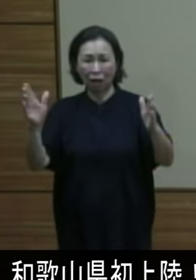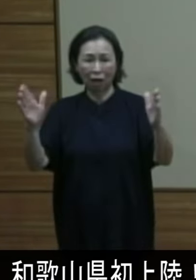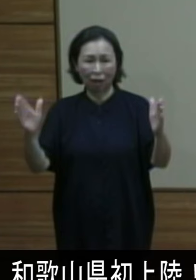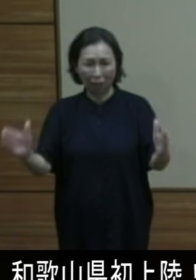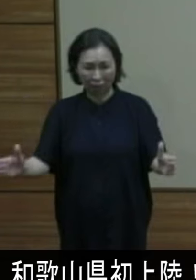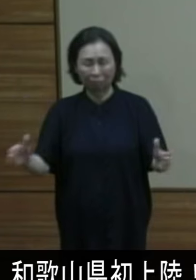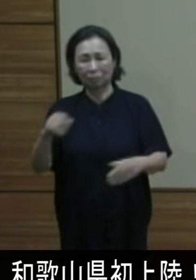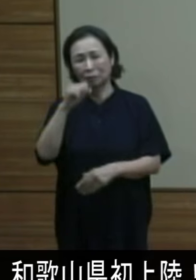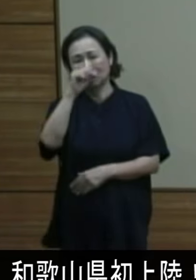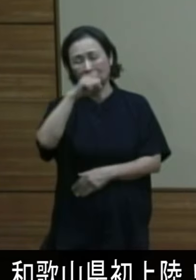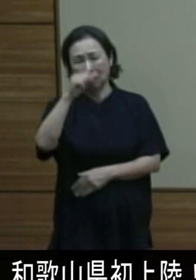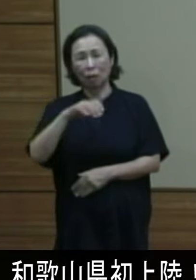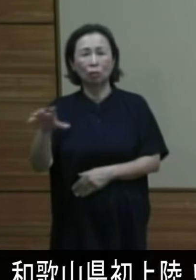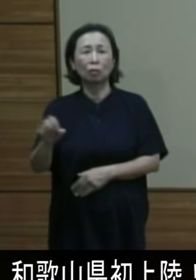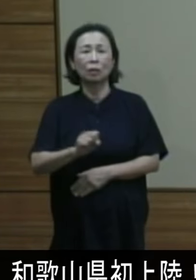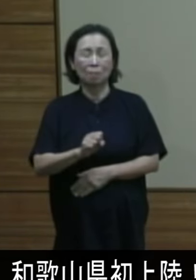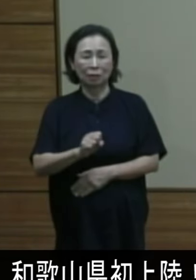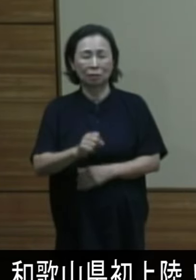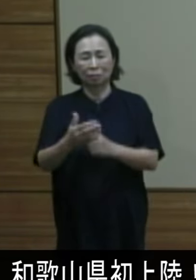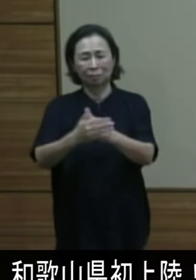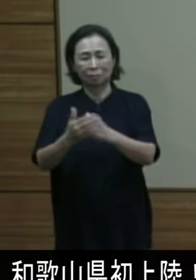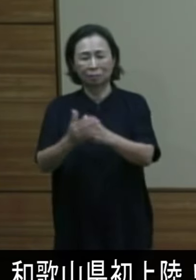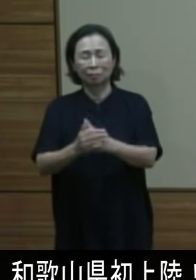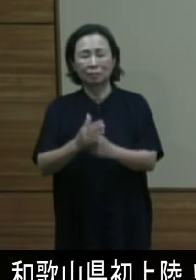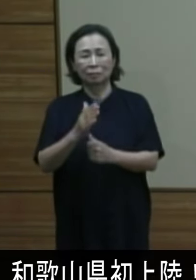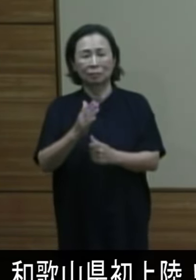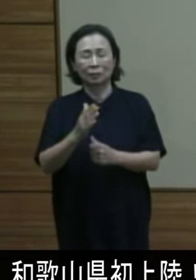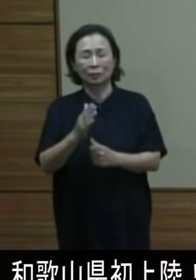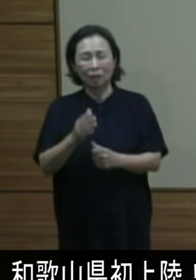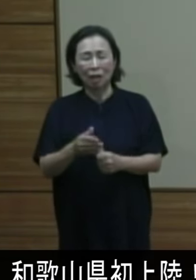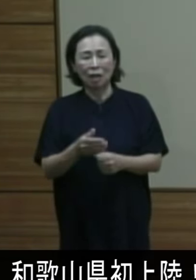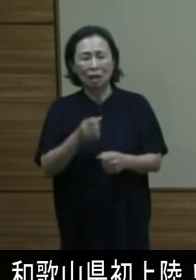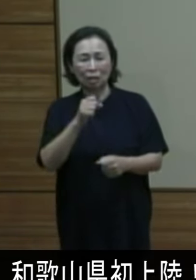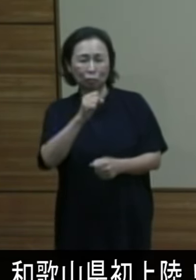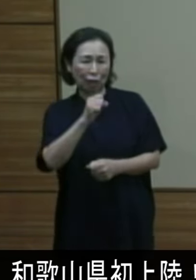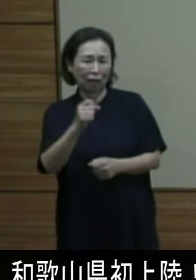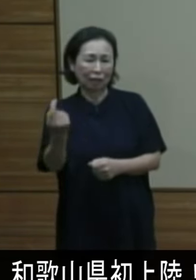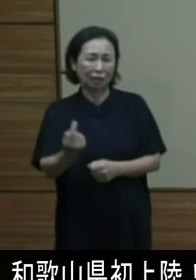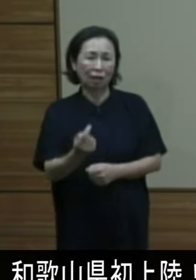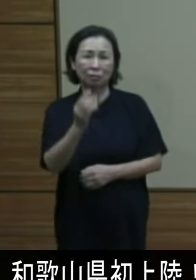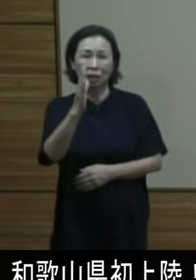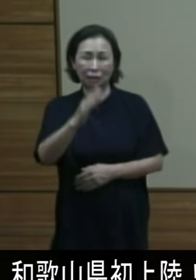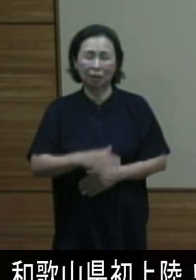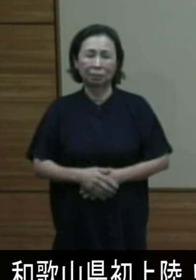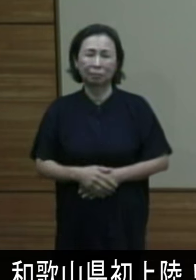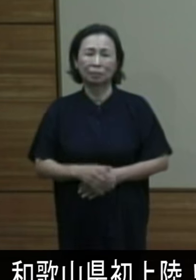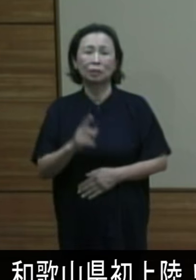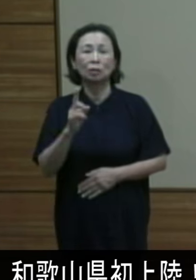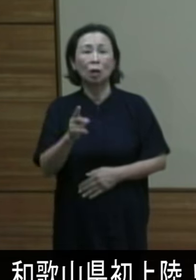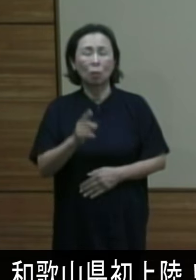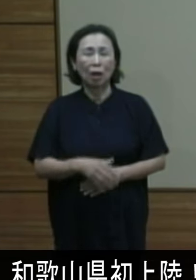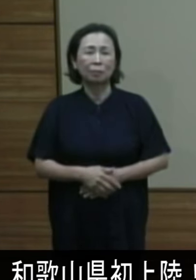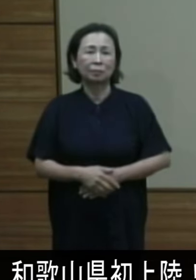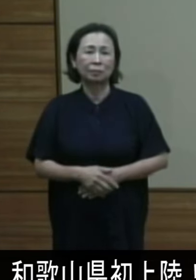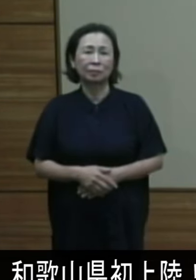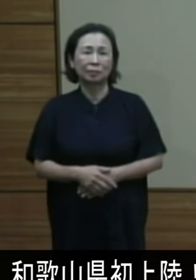、ぜひご取材をいただきたいと思います。でこれもこれまで会見でお話してました通り、なかな